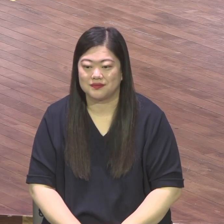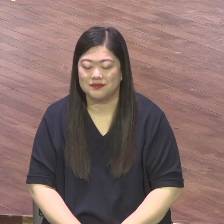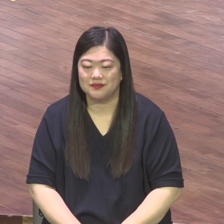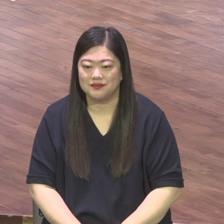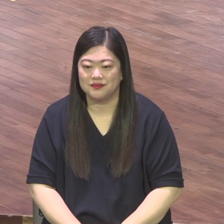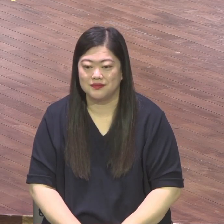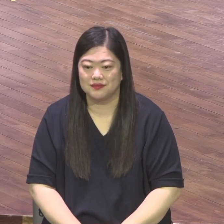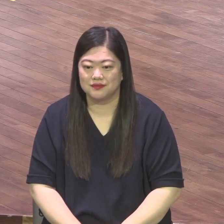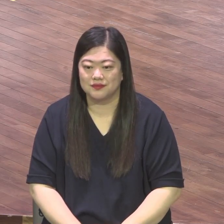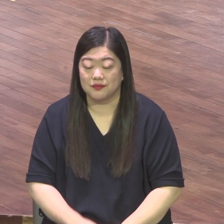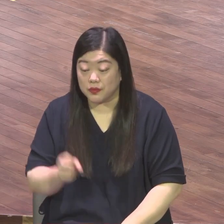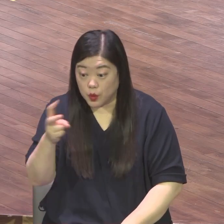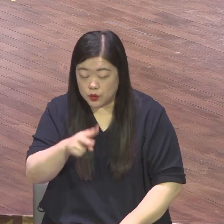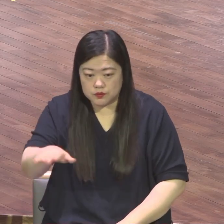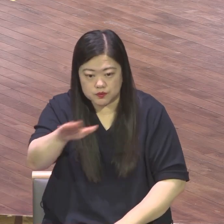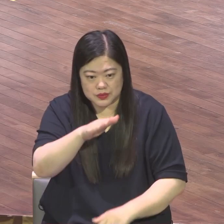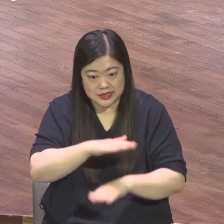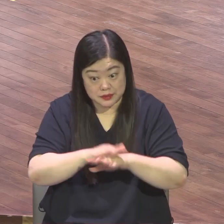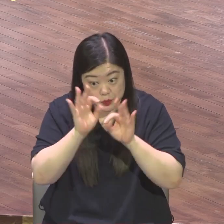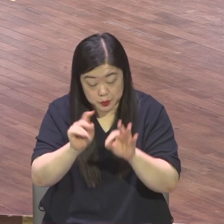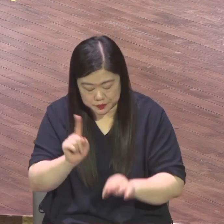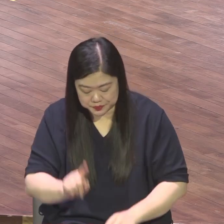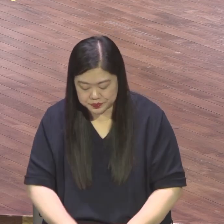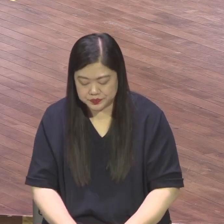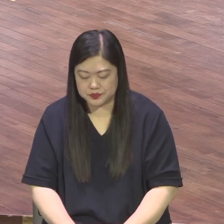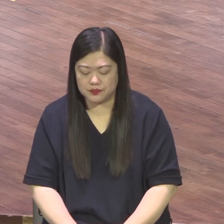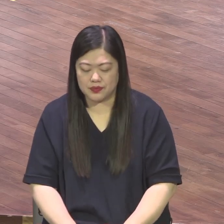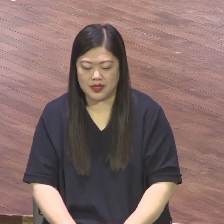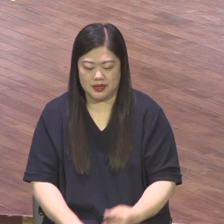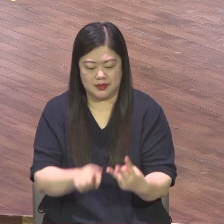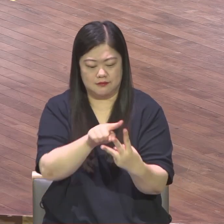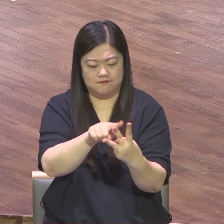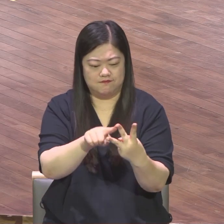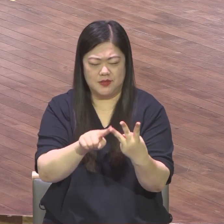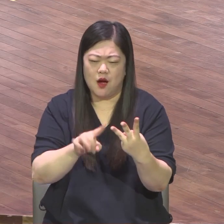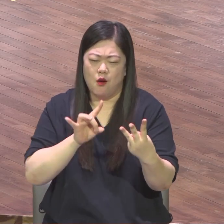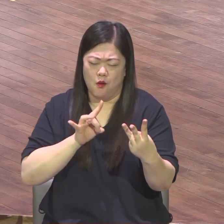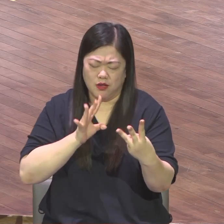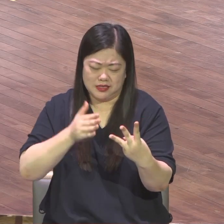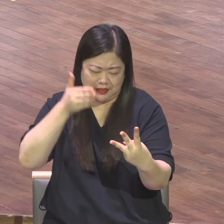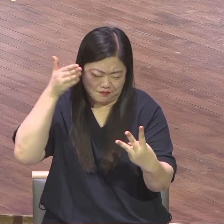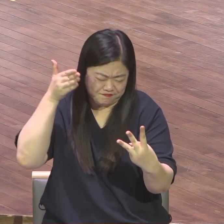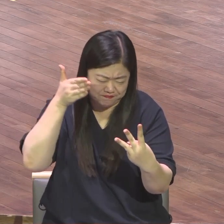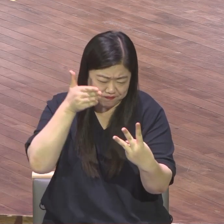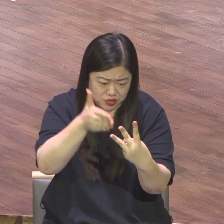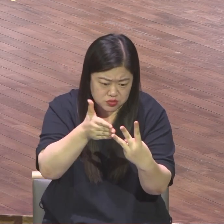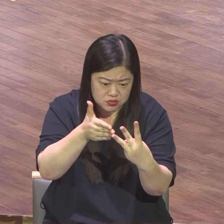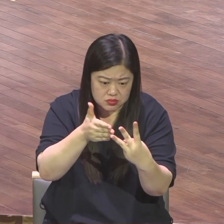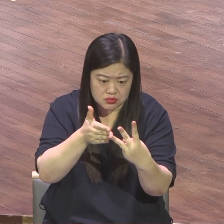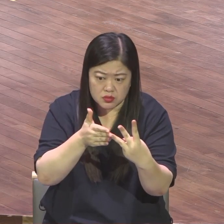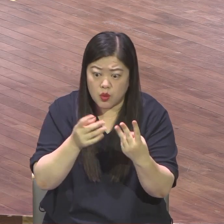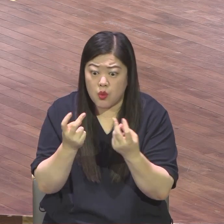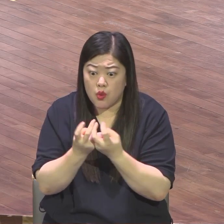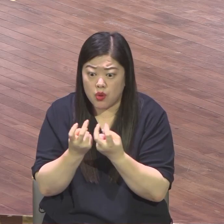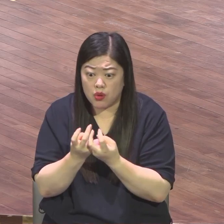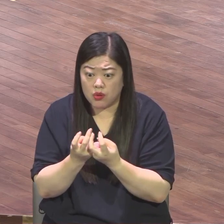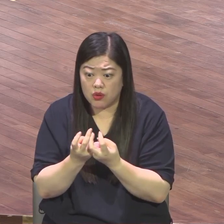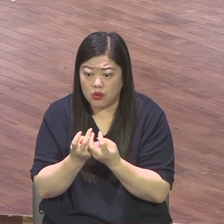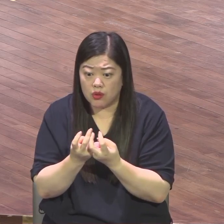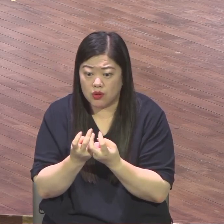그리고 우리가 주목해야 될 것이 뭐냐. 하나님께서 삼오직의 삶을 그냥 살아라고 말씀하지 않았어요.